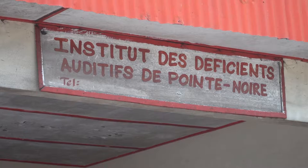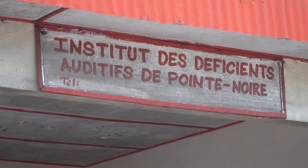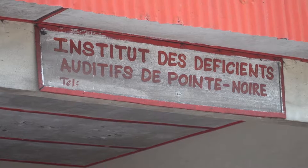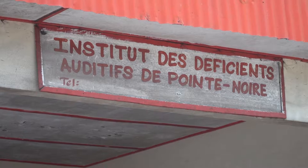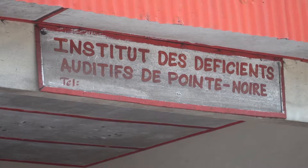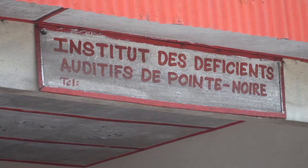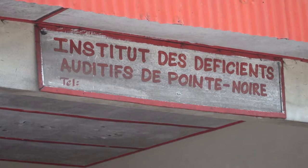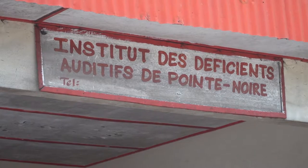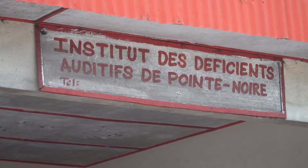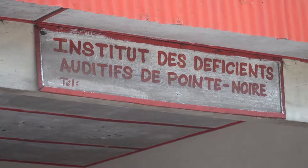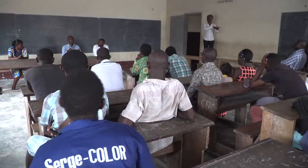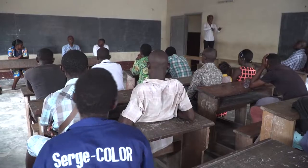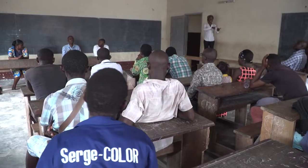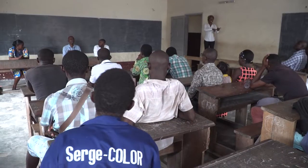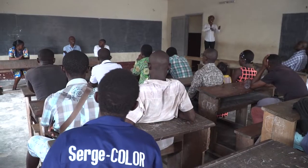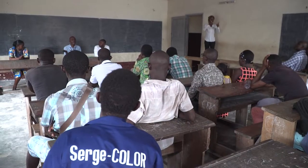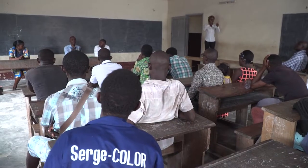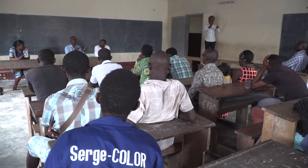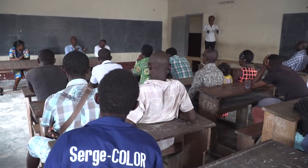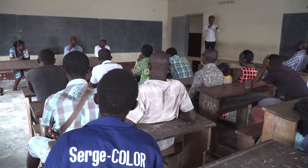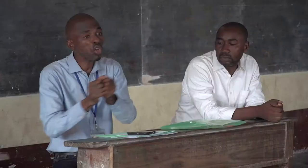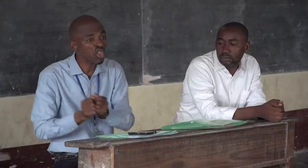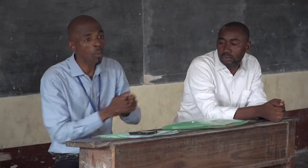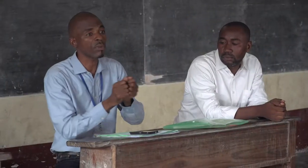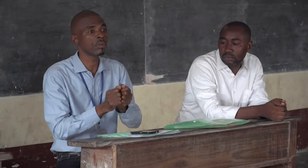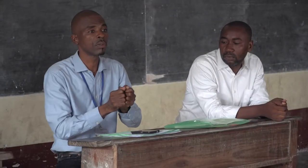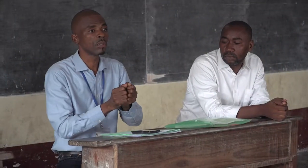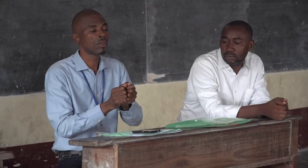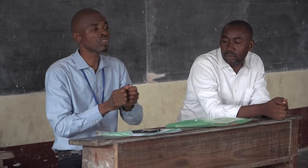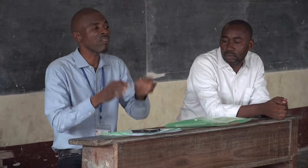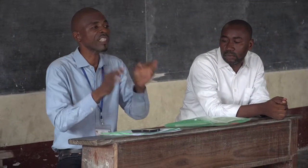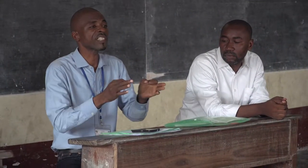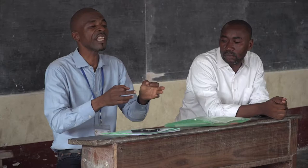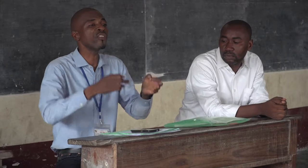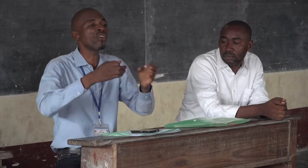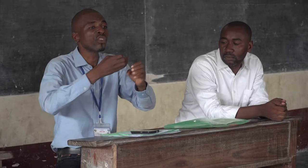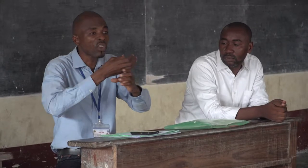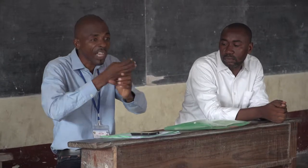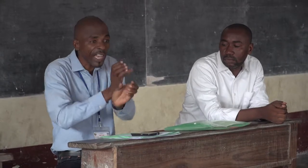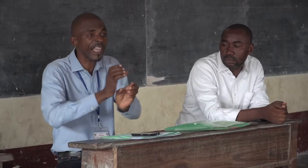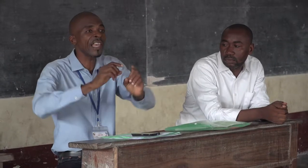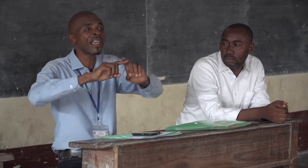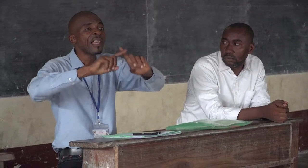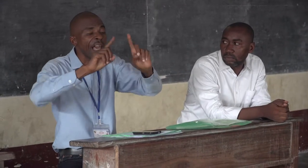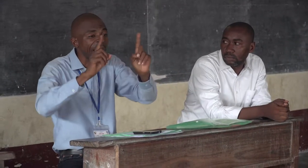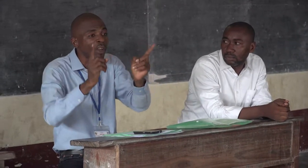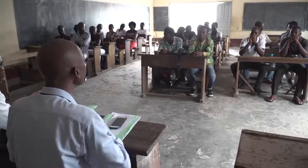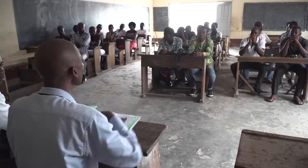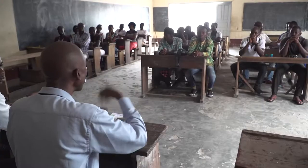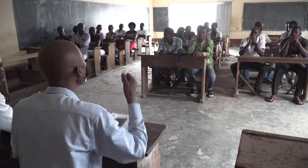Présidée par Eloge Romial Moutou, président de la coordination départementale de l'Association nationale des sourds de déficients